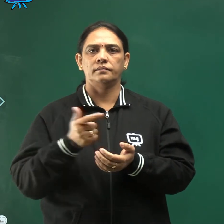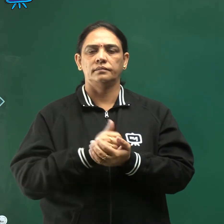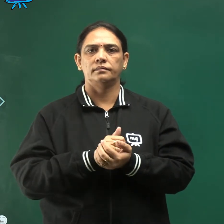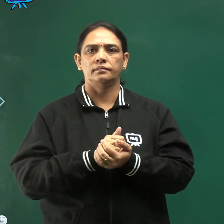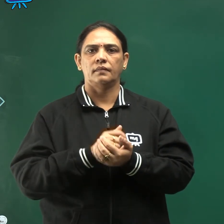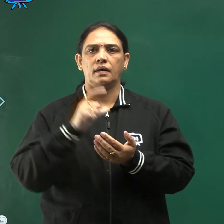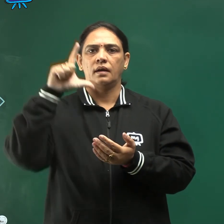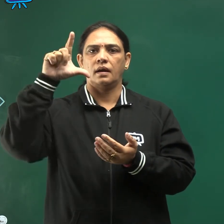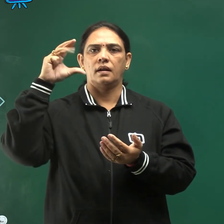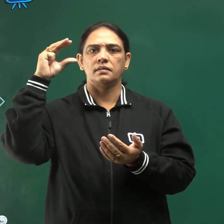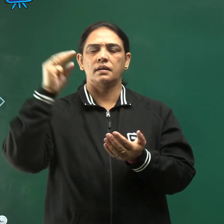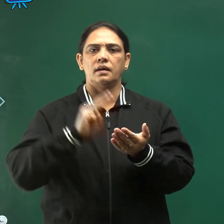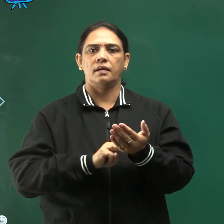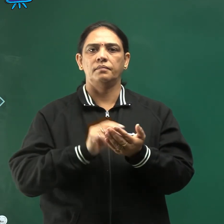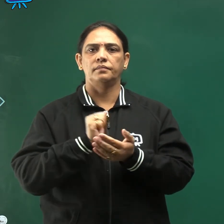गुणनखंड